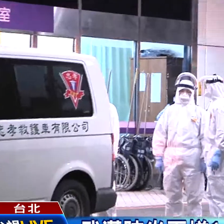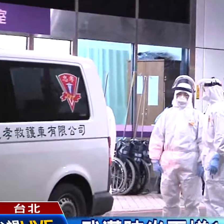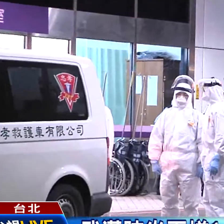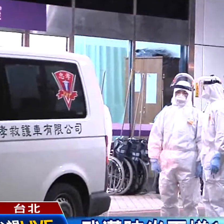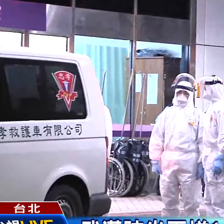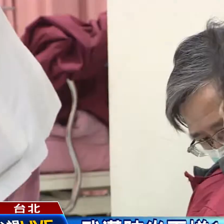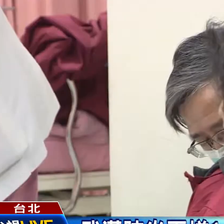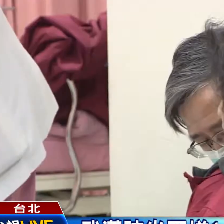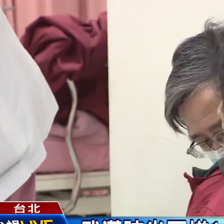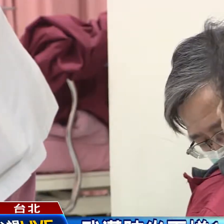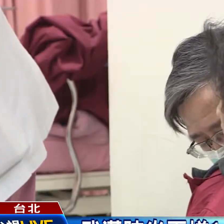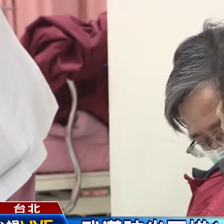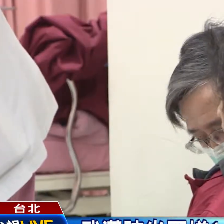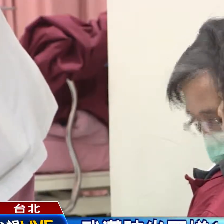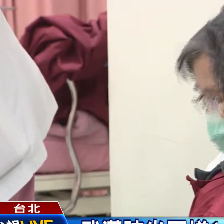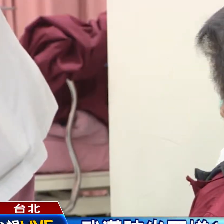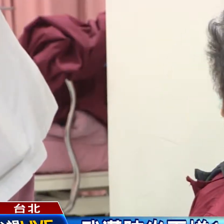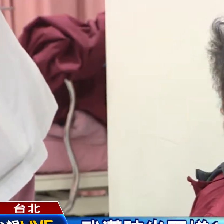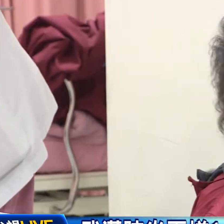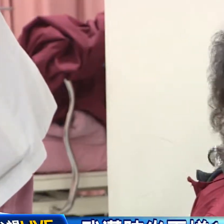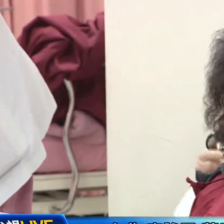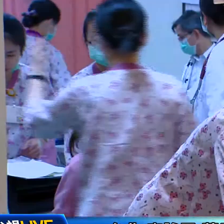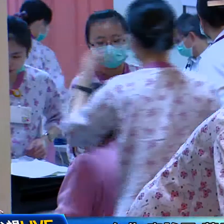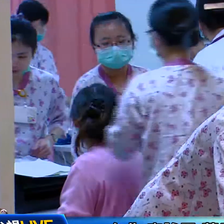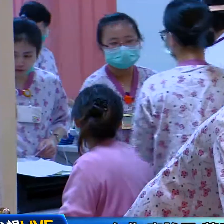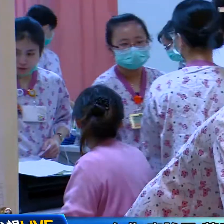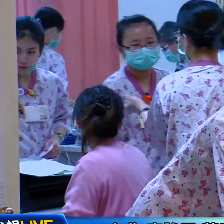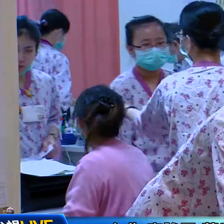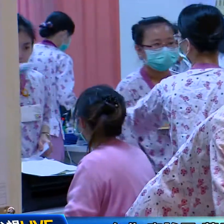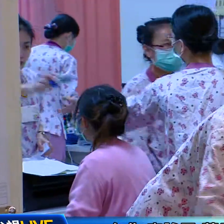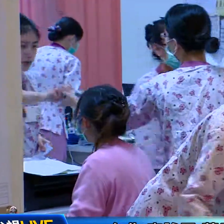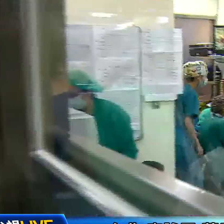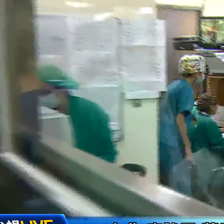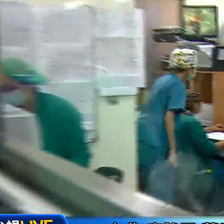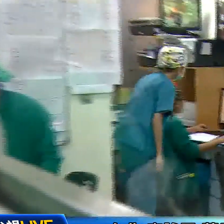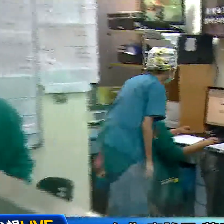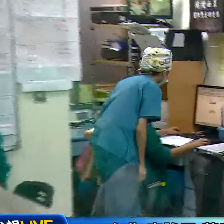了首例已经住院外，其余都在持续住院隔离治疗中。记者综合报道。